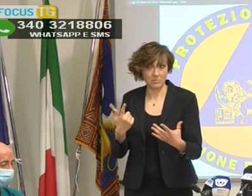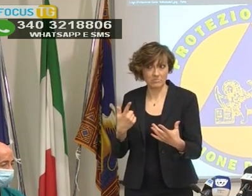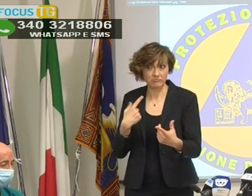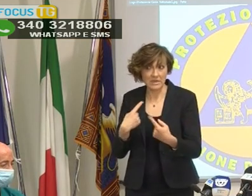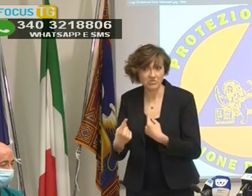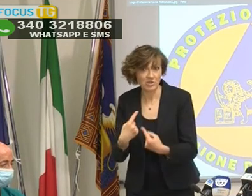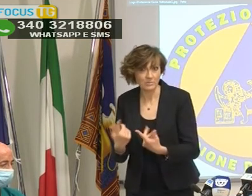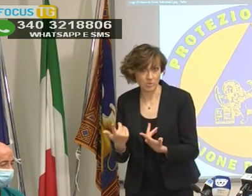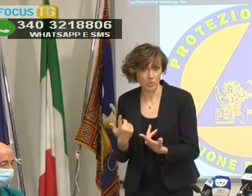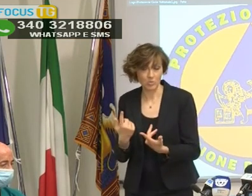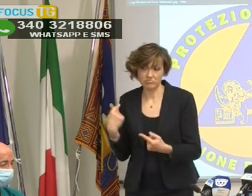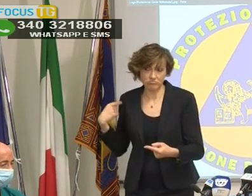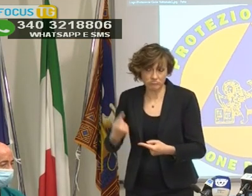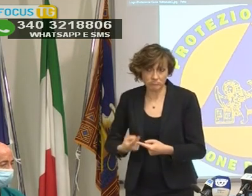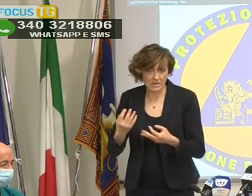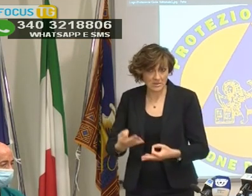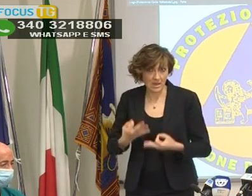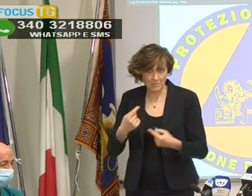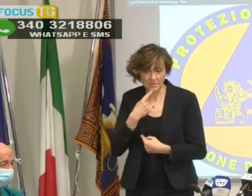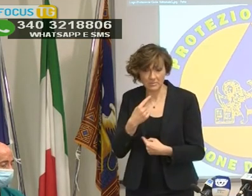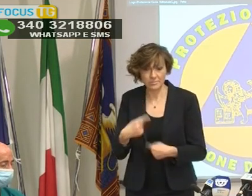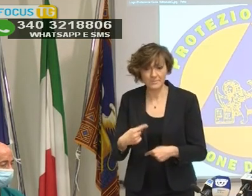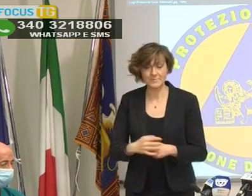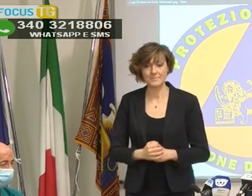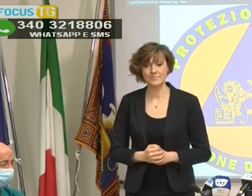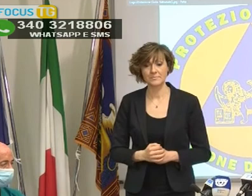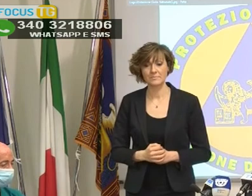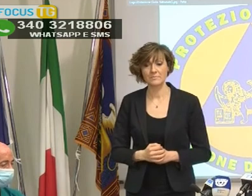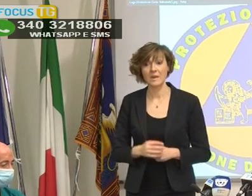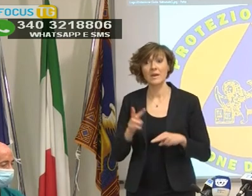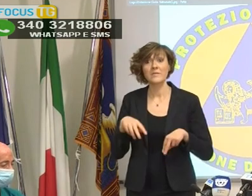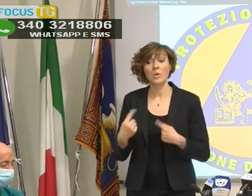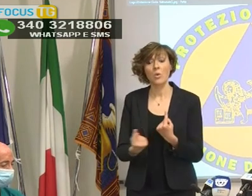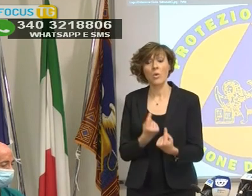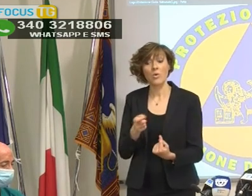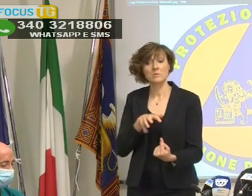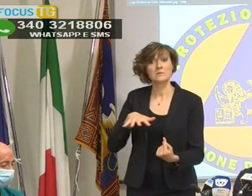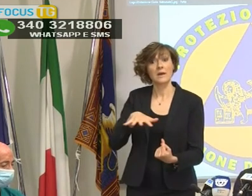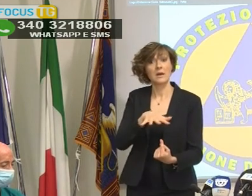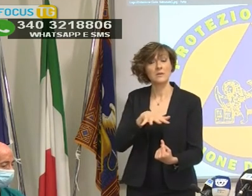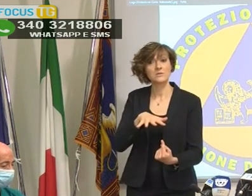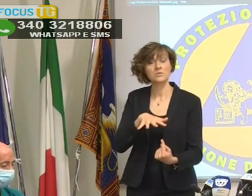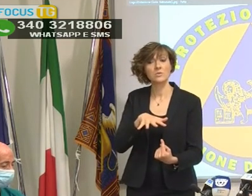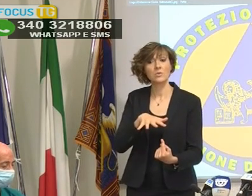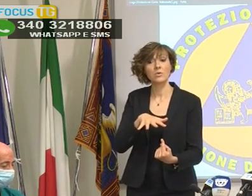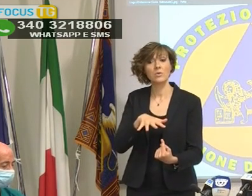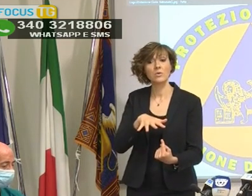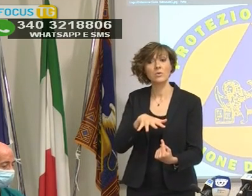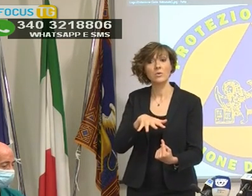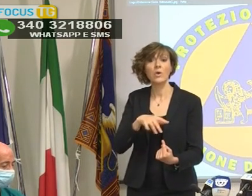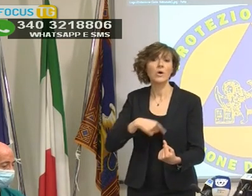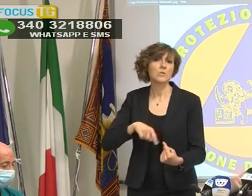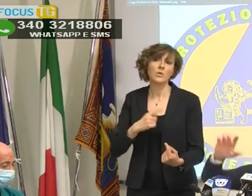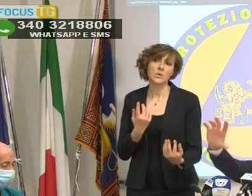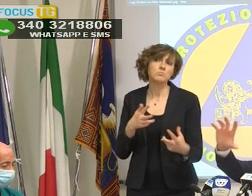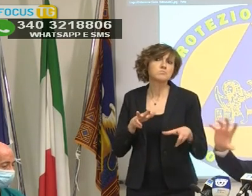che diciamo da sempre. È pur vero che in questo contesto noi abbiamo ormai certezza